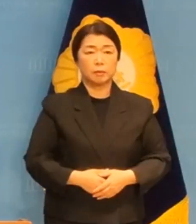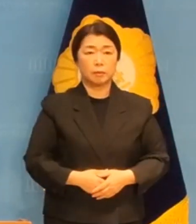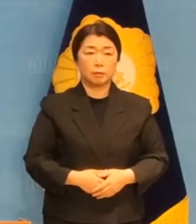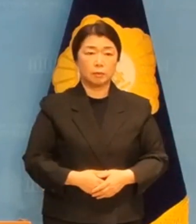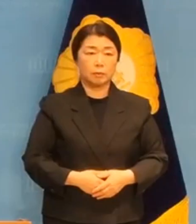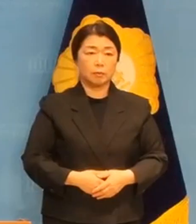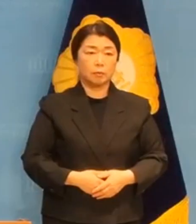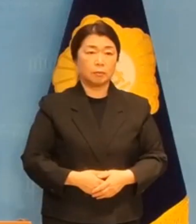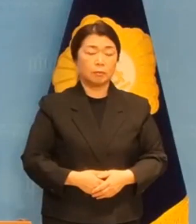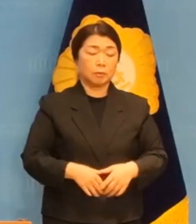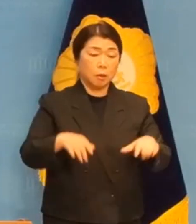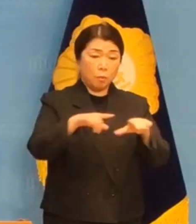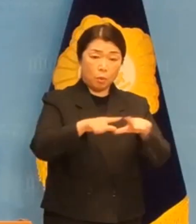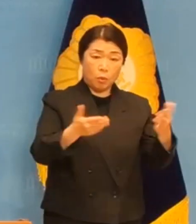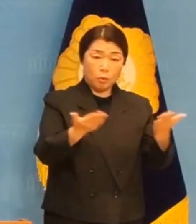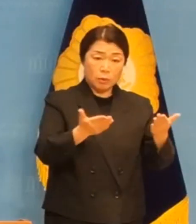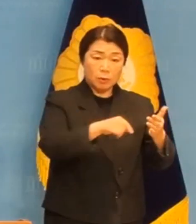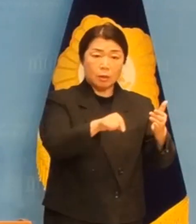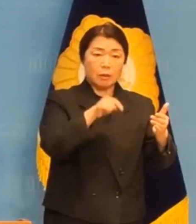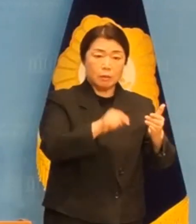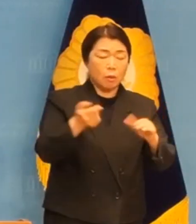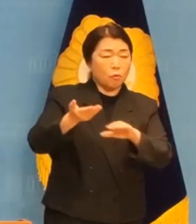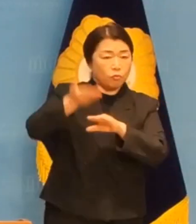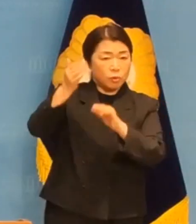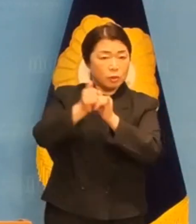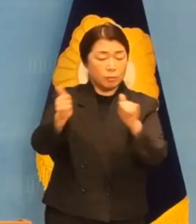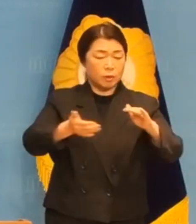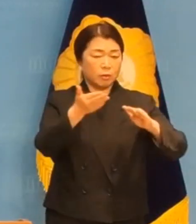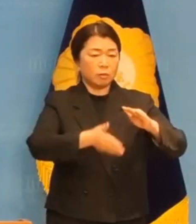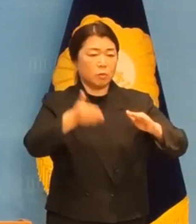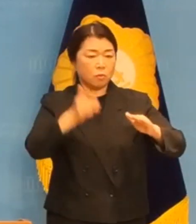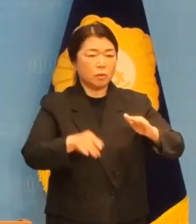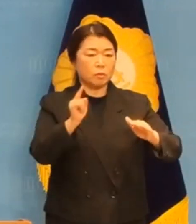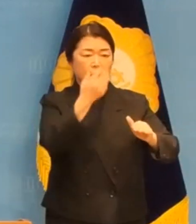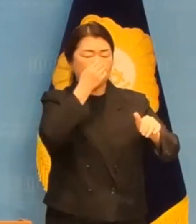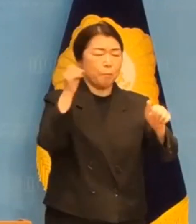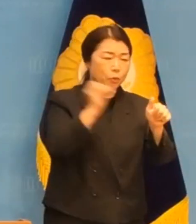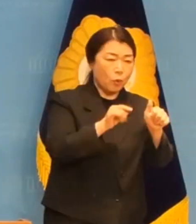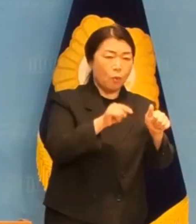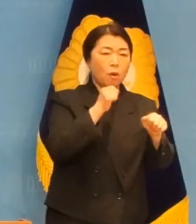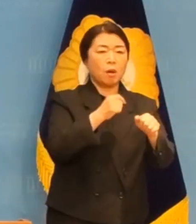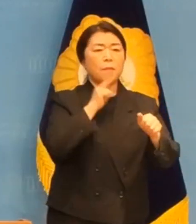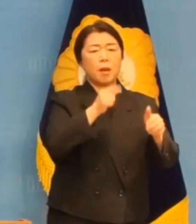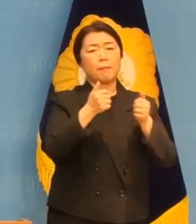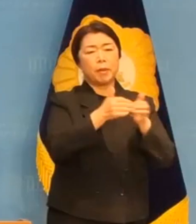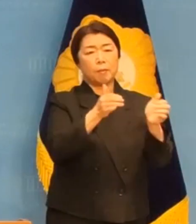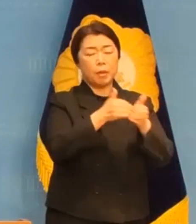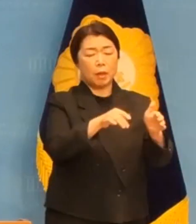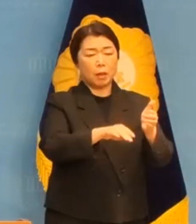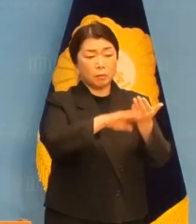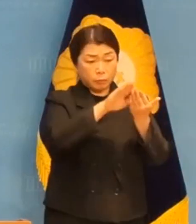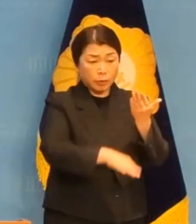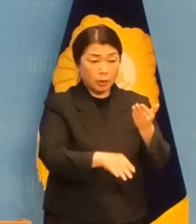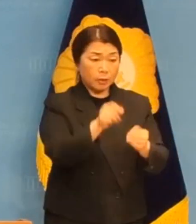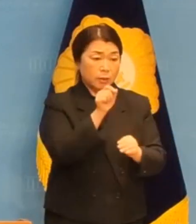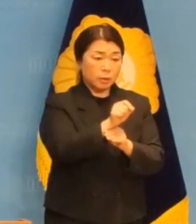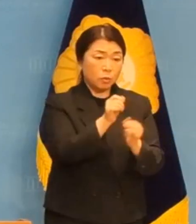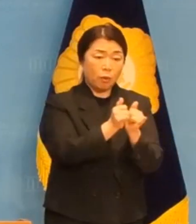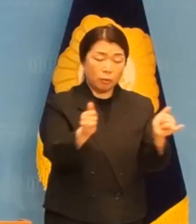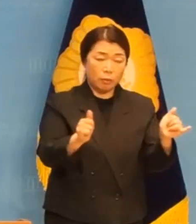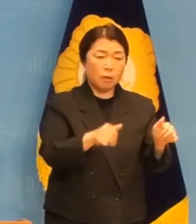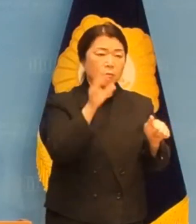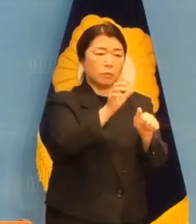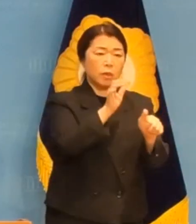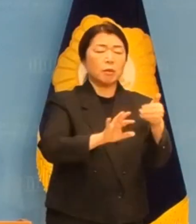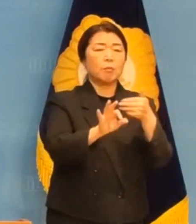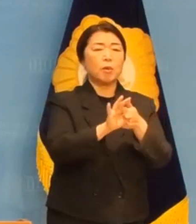일반 직장에서도 상급자가 공개석상에서 모욕적인 언사로 하급자를 질책한다면 직장